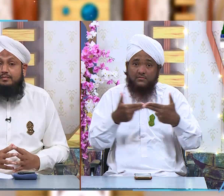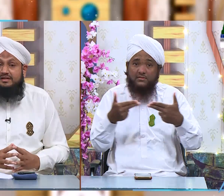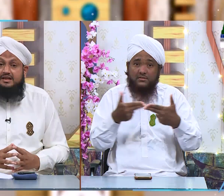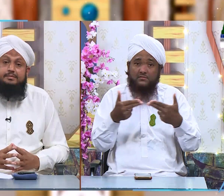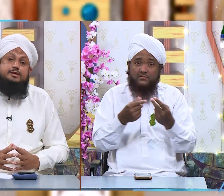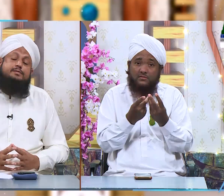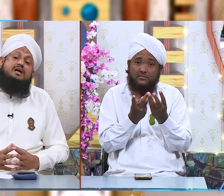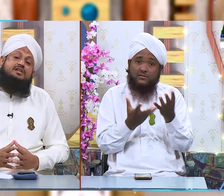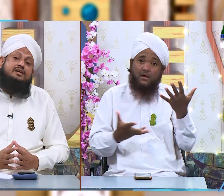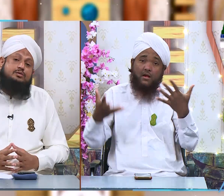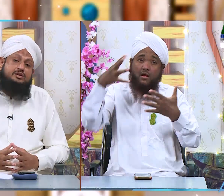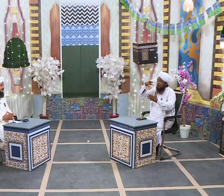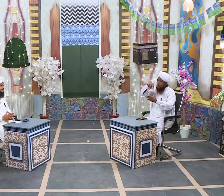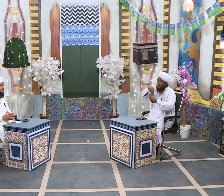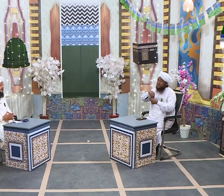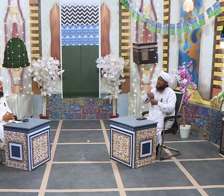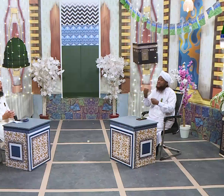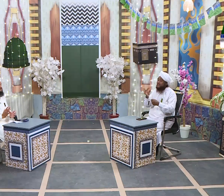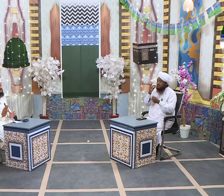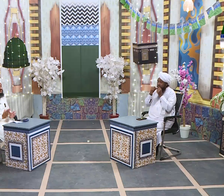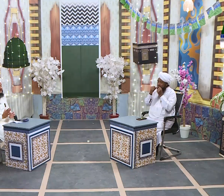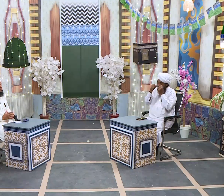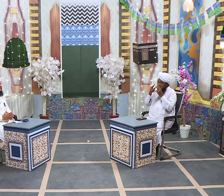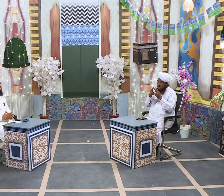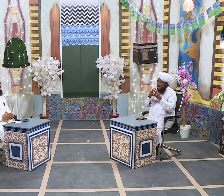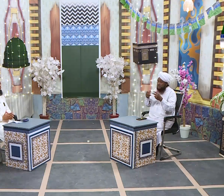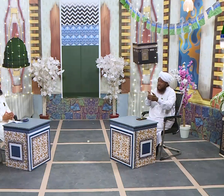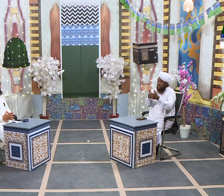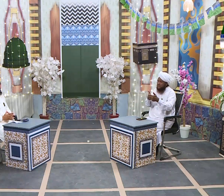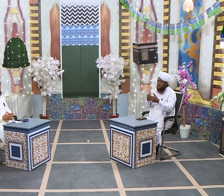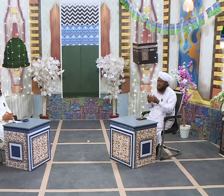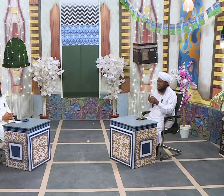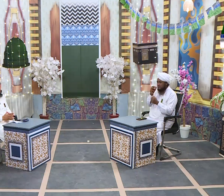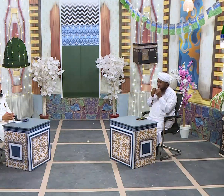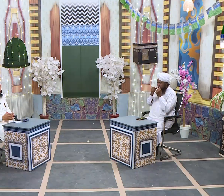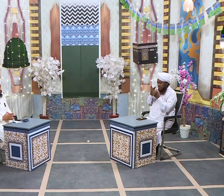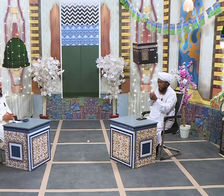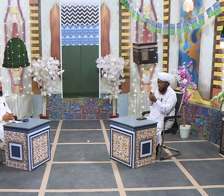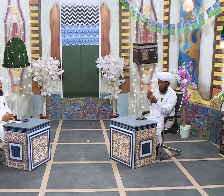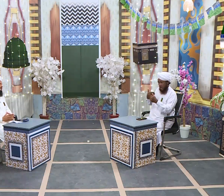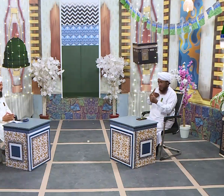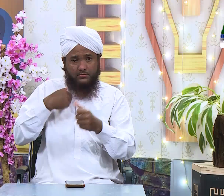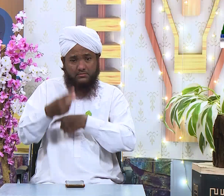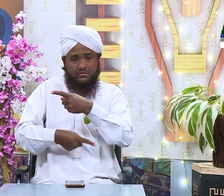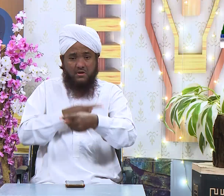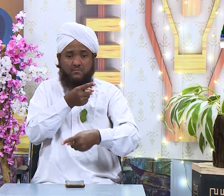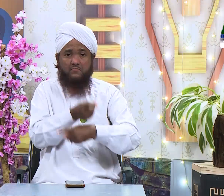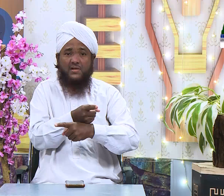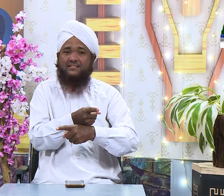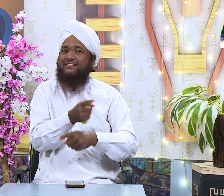ہیں کبھی نبی پاک صلی اللہ علیہ وسلم نے اپنی ذات کے لیے کسی سے بدلہ نہیں لیا، یہاں تک نبی پاک صلی اللہ علیہ وسلم کا